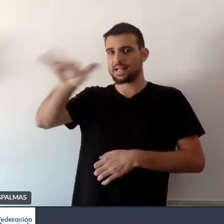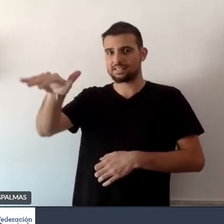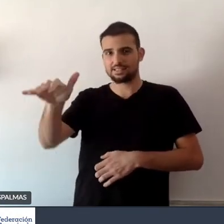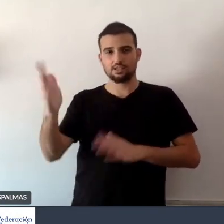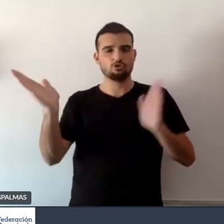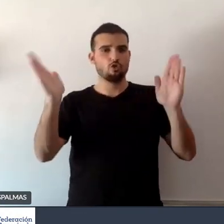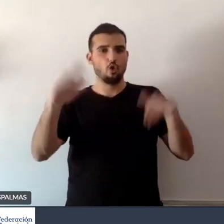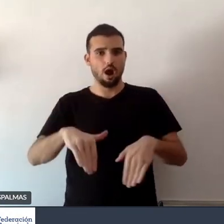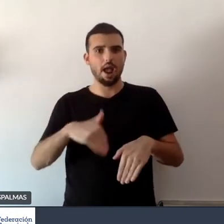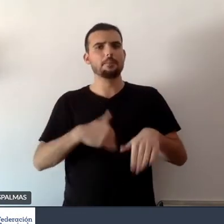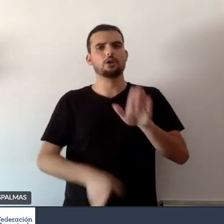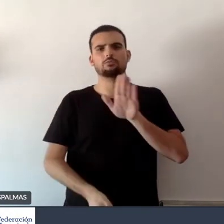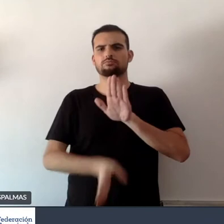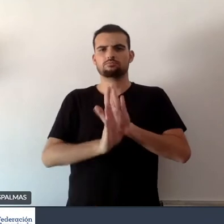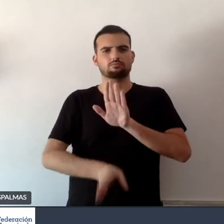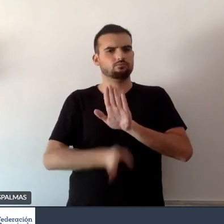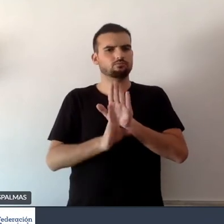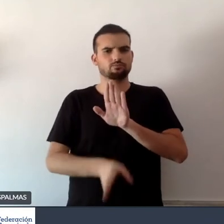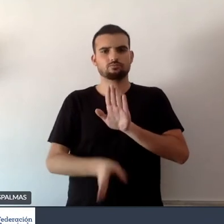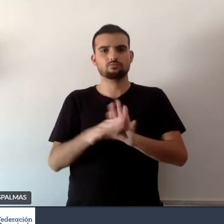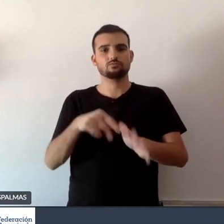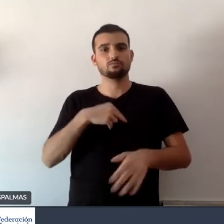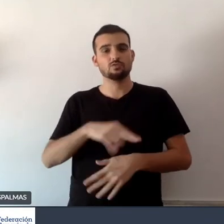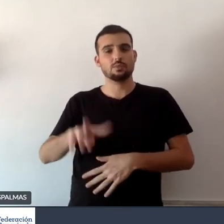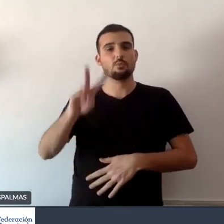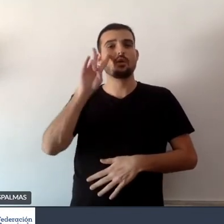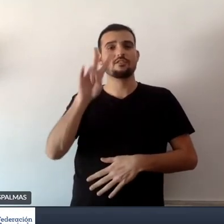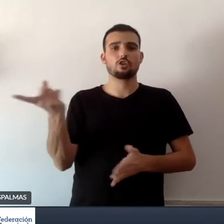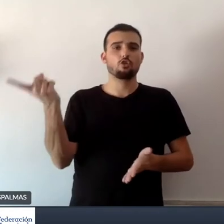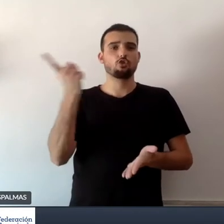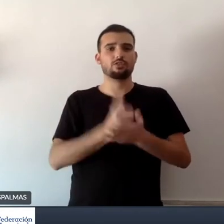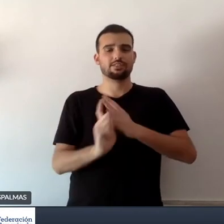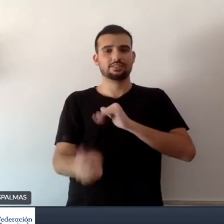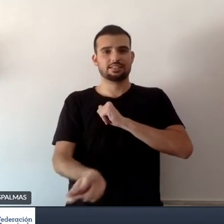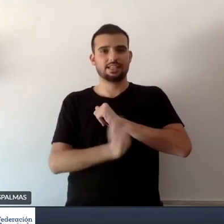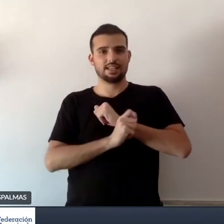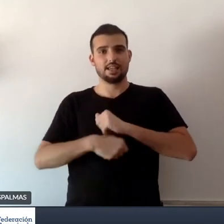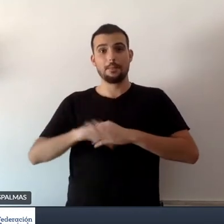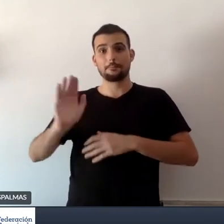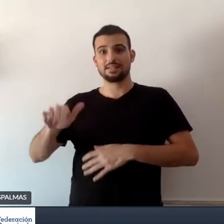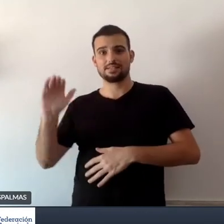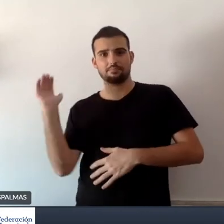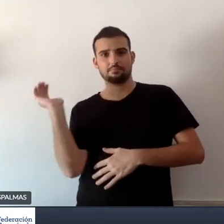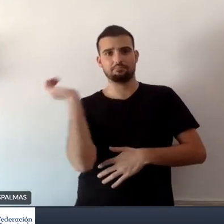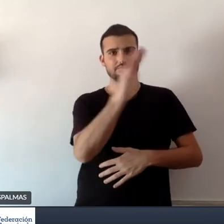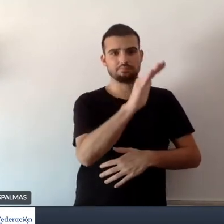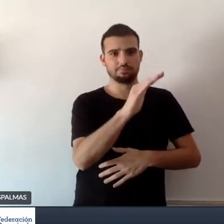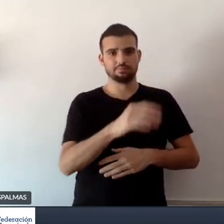pero no se detiene. Y aquí vamos a ver el Brasil action de nuevo, pase para Flair.